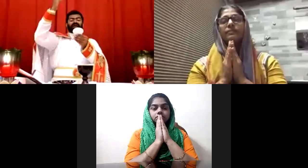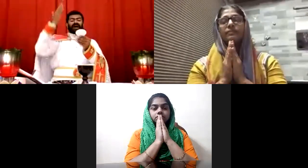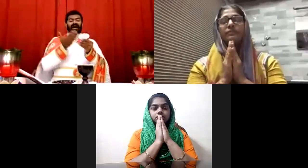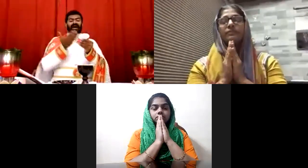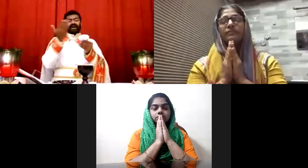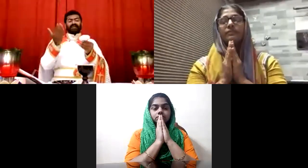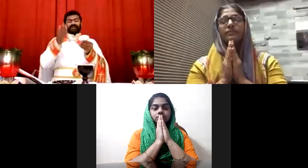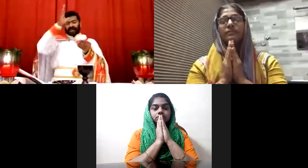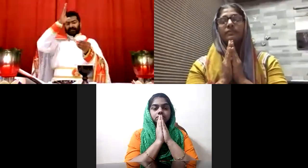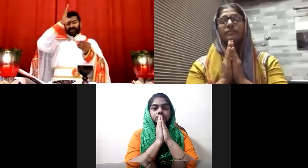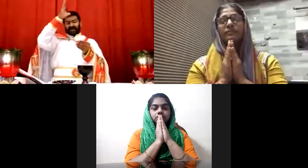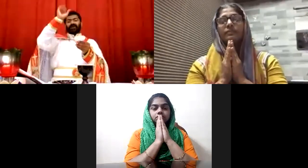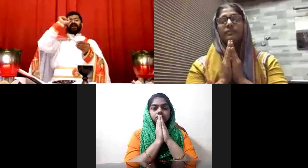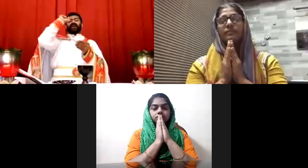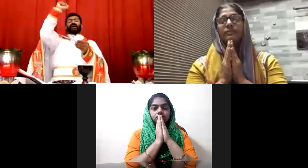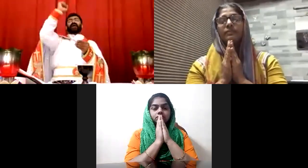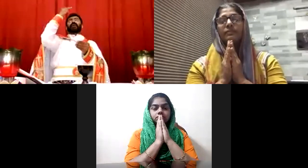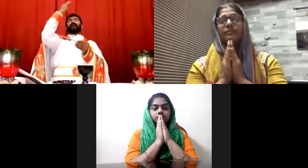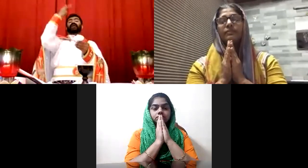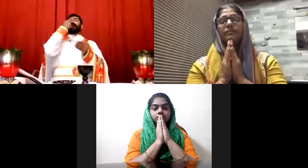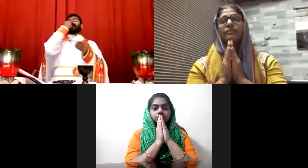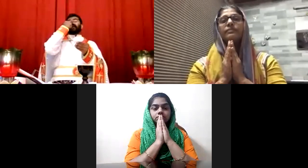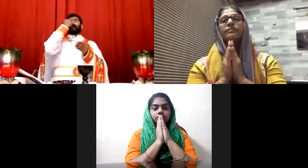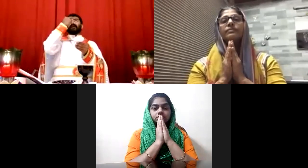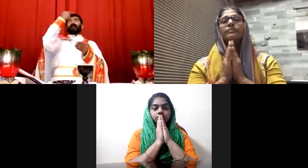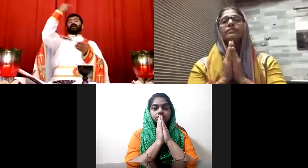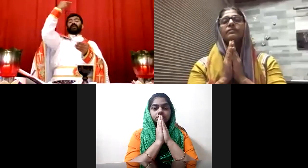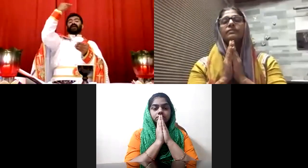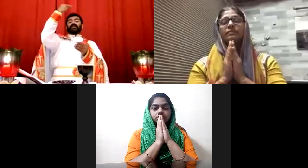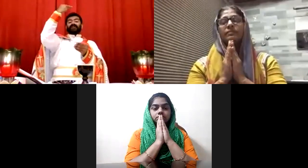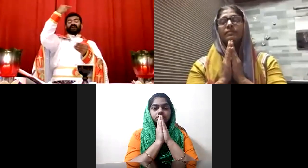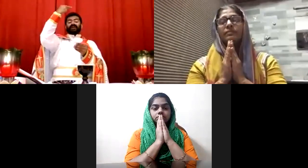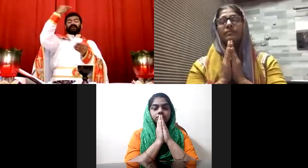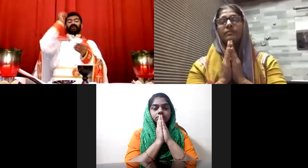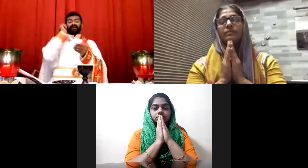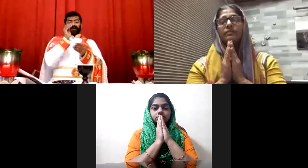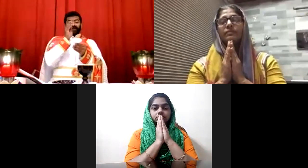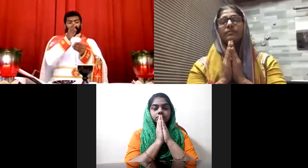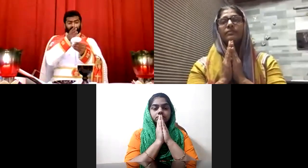സ്വർഗത്തിലേക്ക് ആരാധനാ പിതാവേ അങ്ങയുടെ പക്കലേക്ക് കണ്ണുകൾ ഉയർത്തി